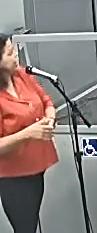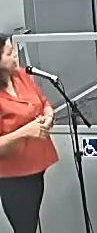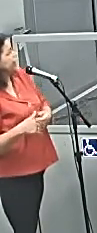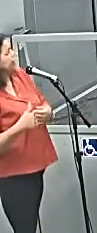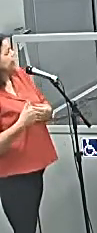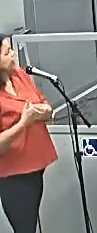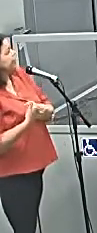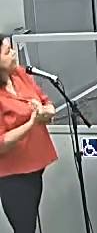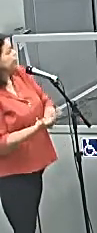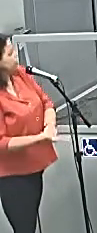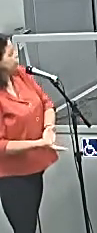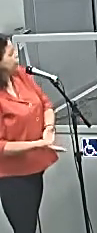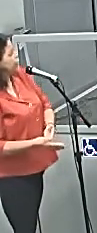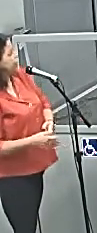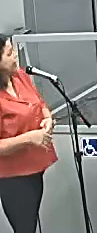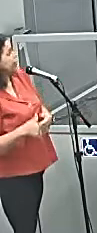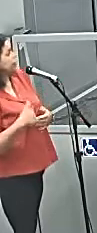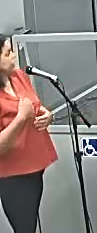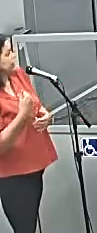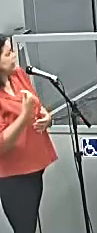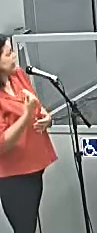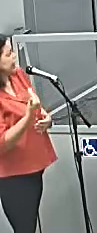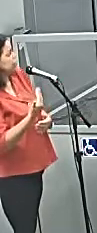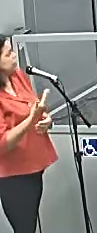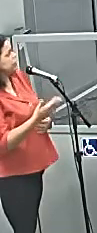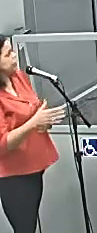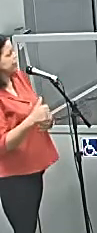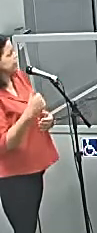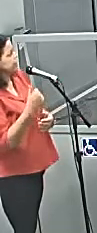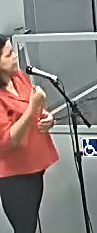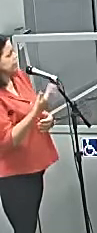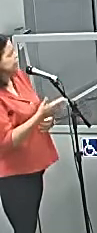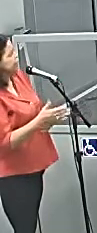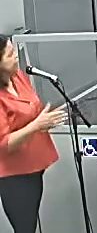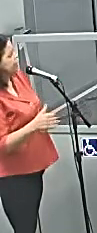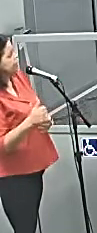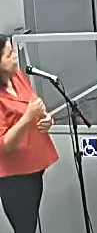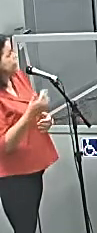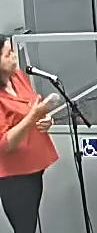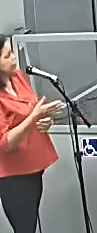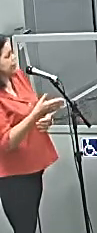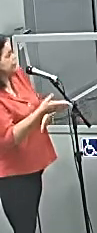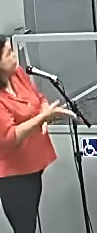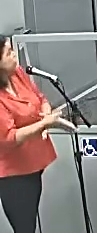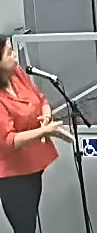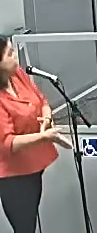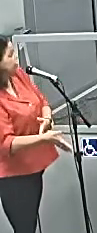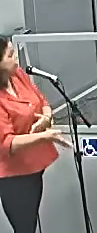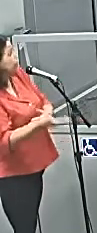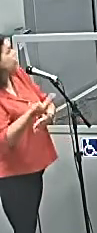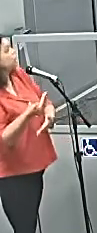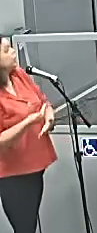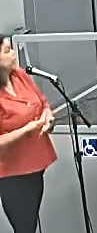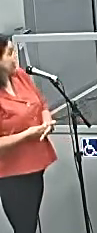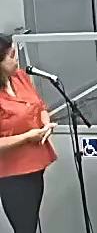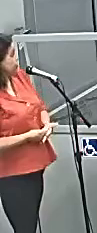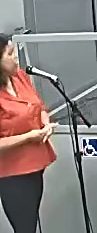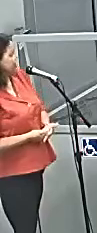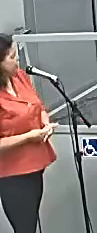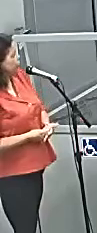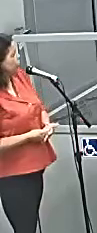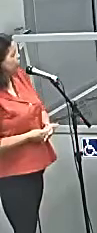aluno chegar e aí depois da mãe tente e tem alunos que vai seis meses nove meses quando chegar no final do ano